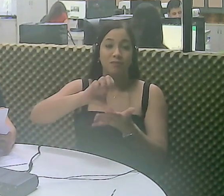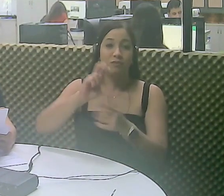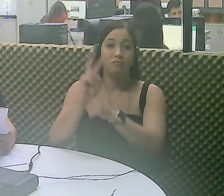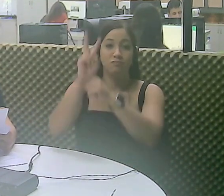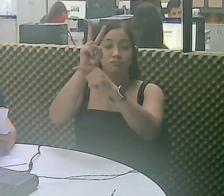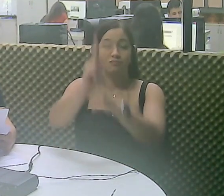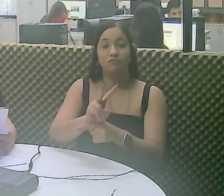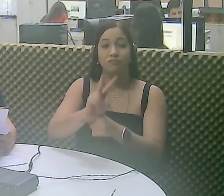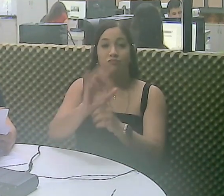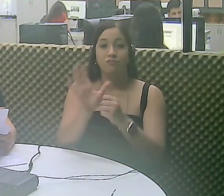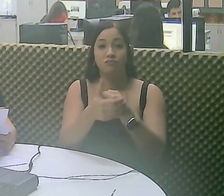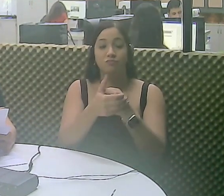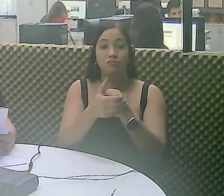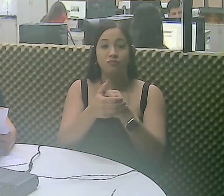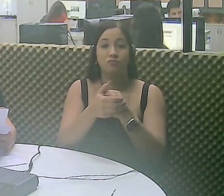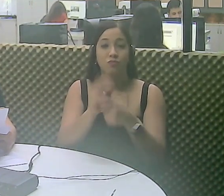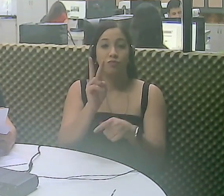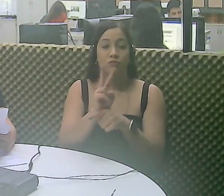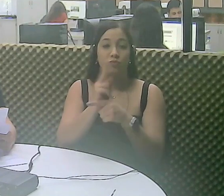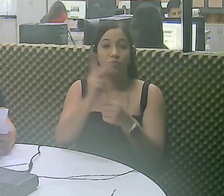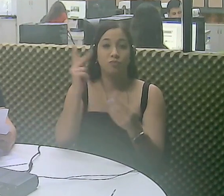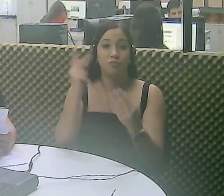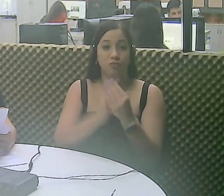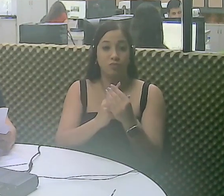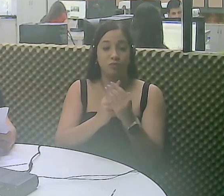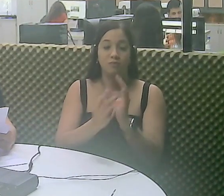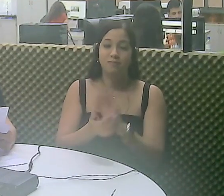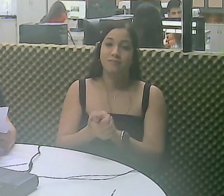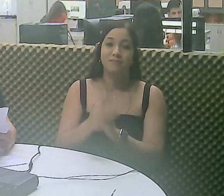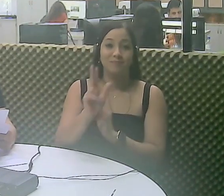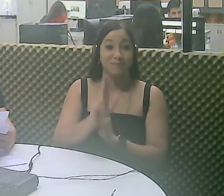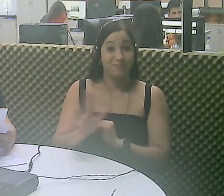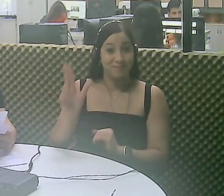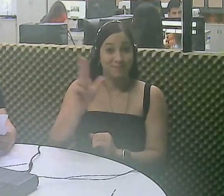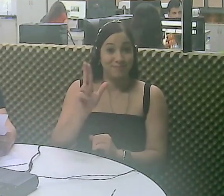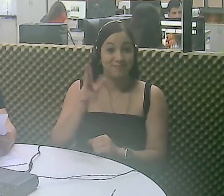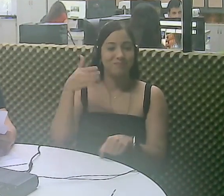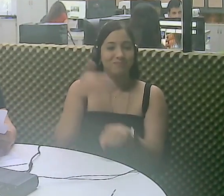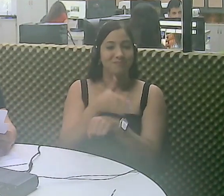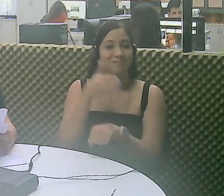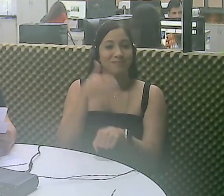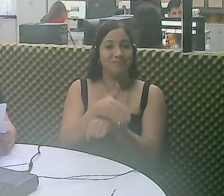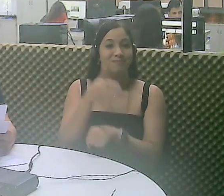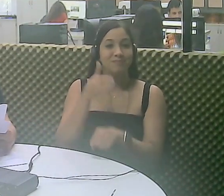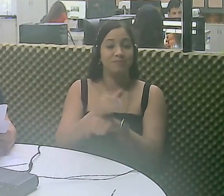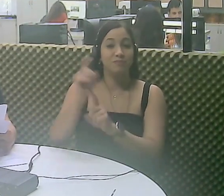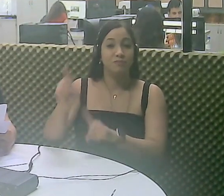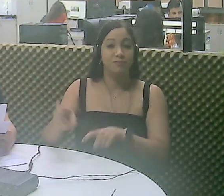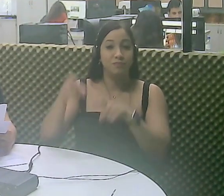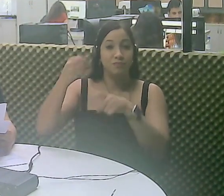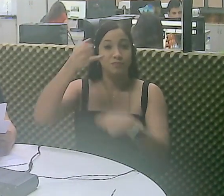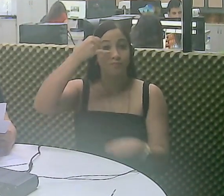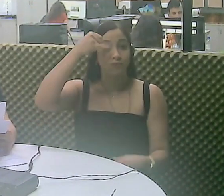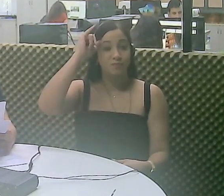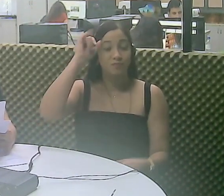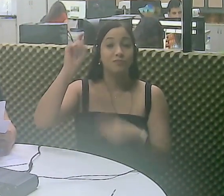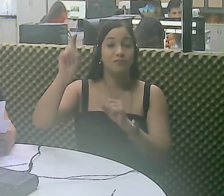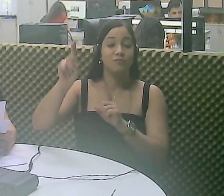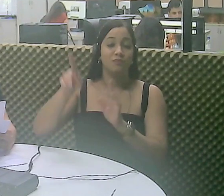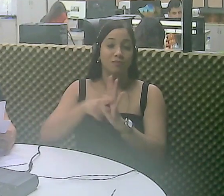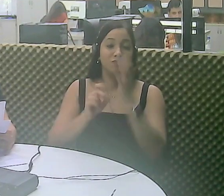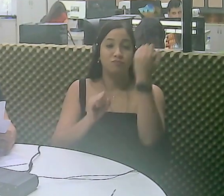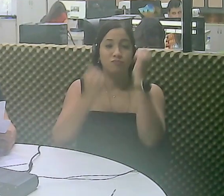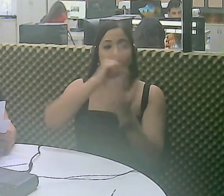de Proteção e Defesa do Consumidor, o PROCON de Uberlândia. Os participantes são produtores rurais de agroindústrias